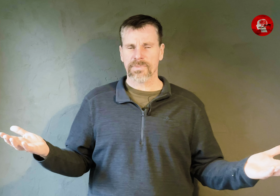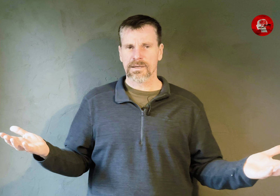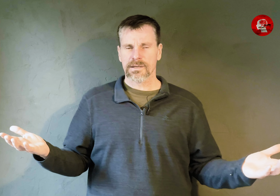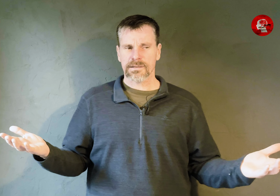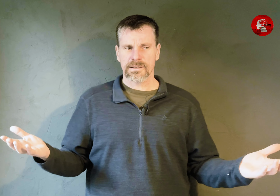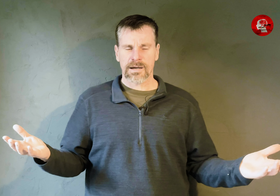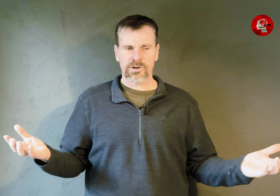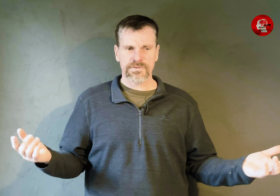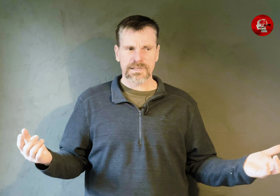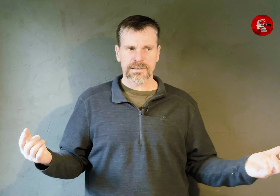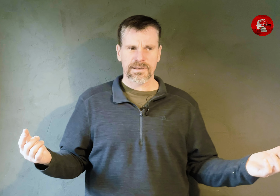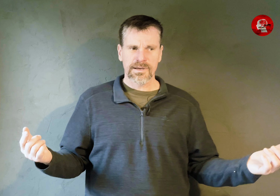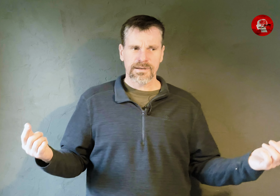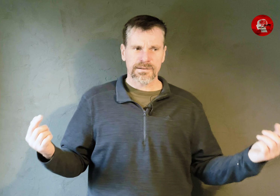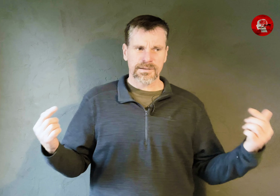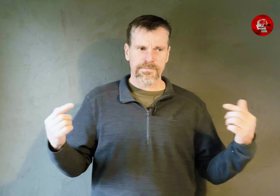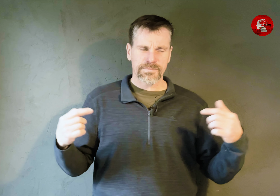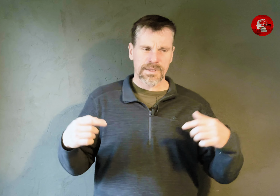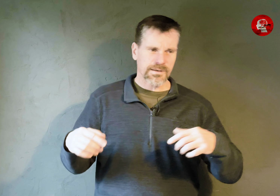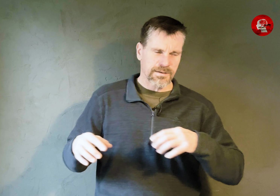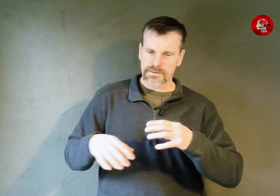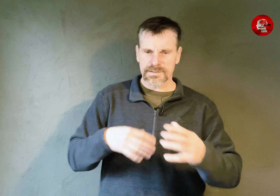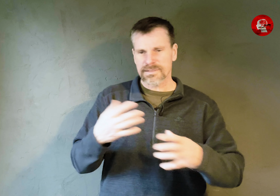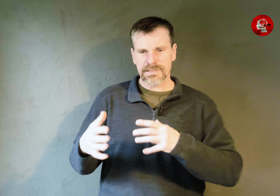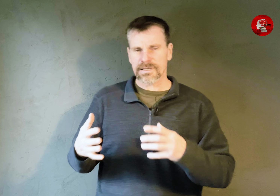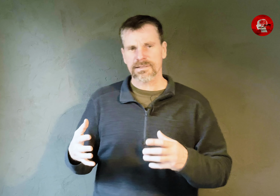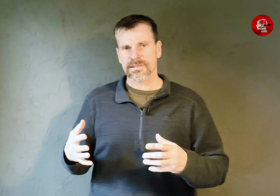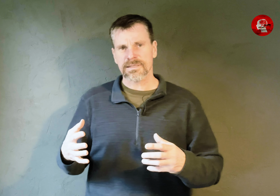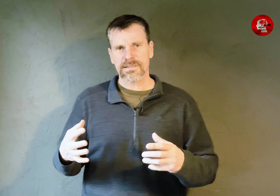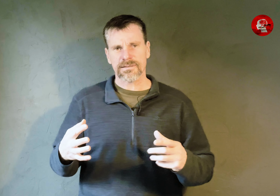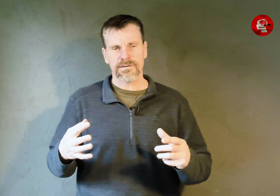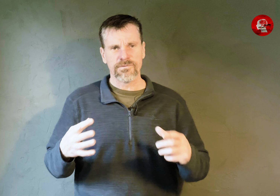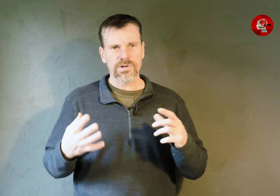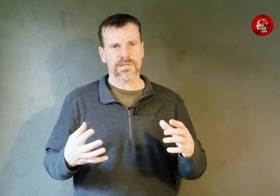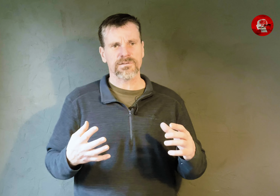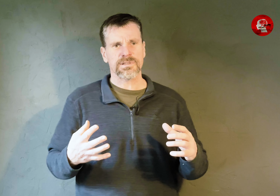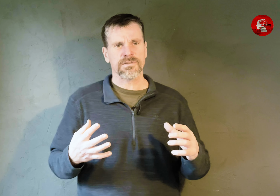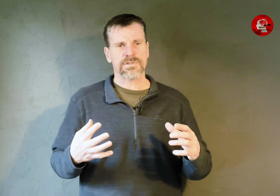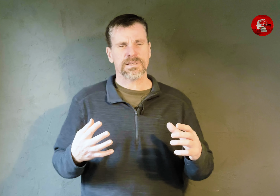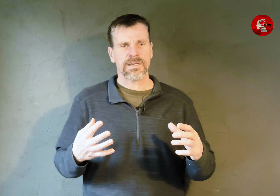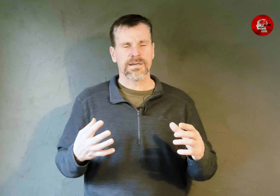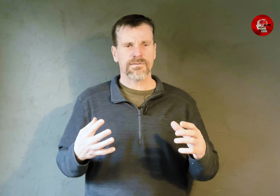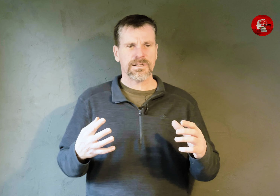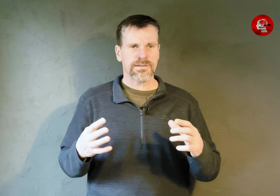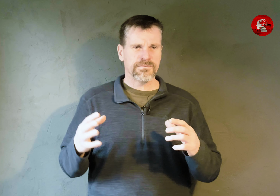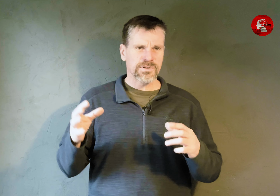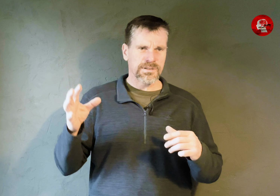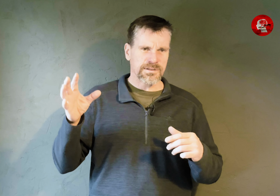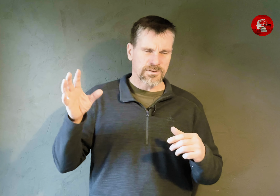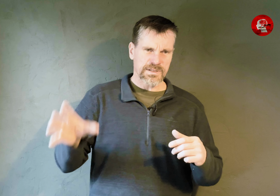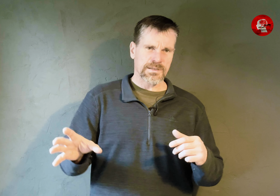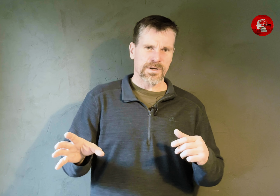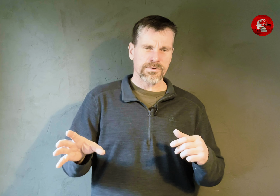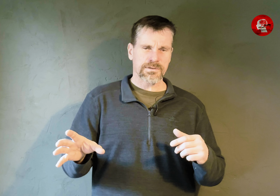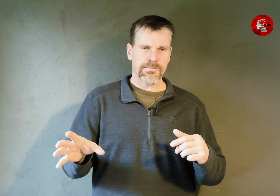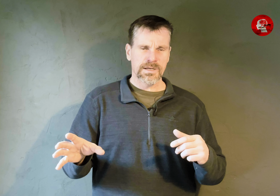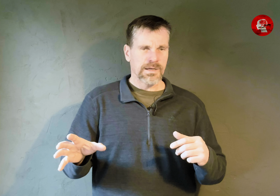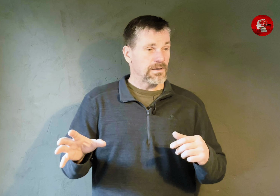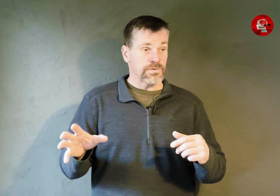aber offensichtlich sind sie nicht daran interessiert wirklich innovativ zu sein weil dann würde sowas nicht bei rauskommen für